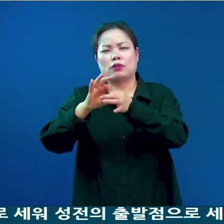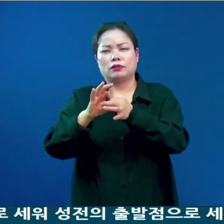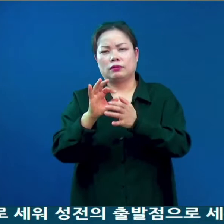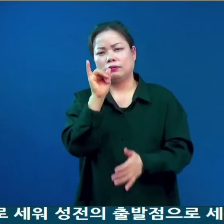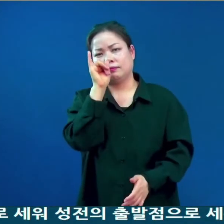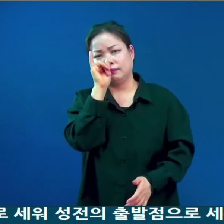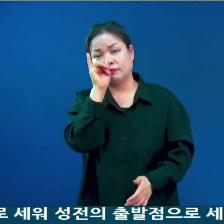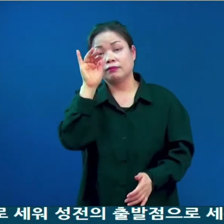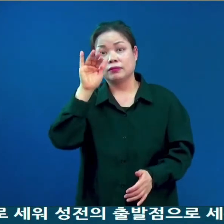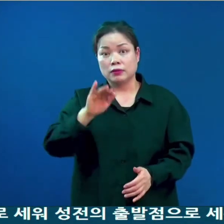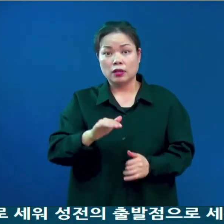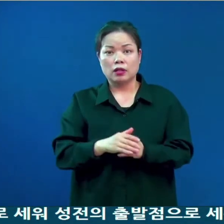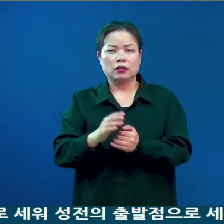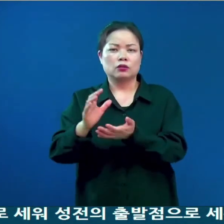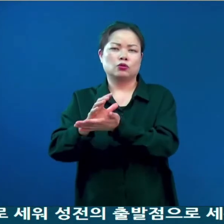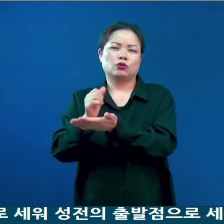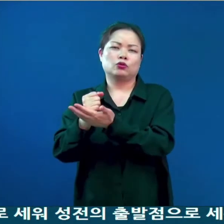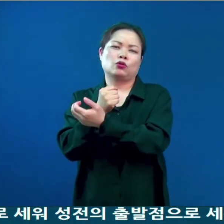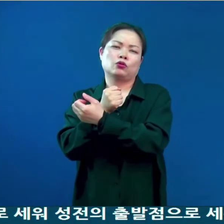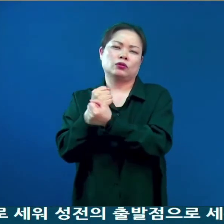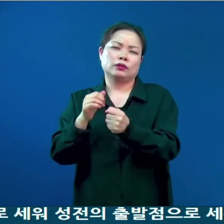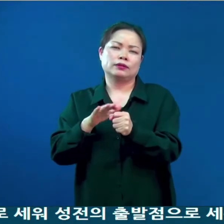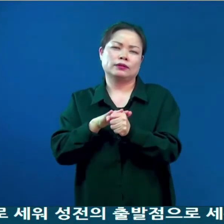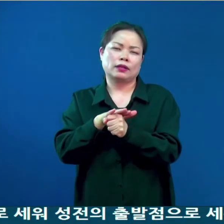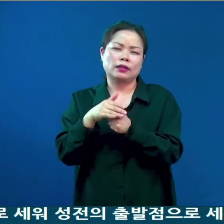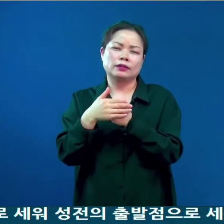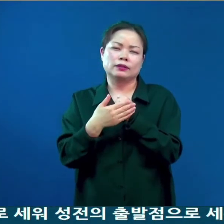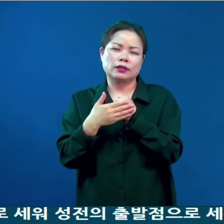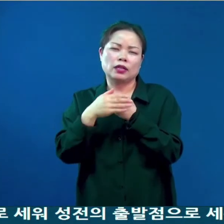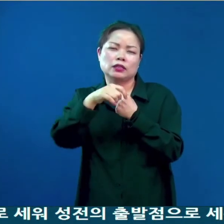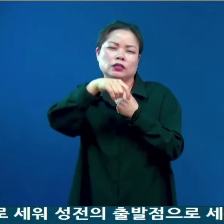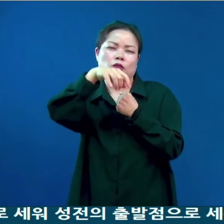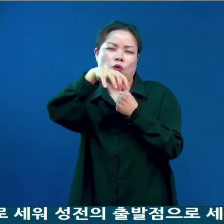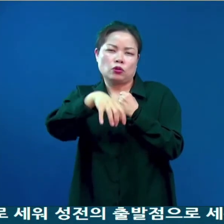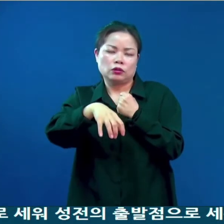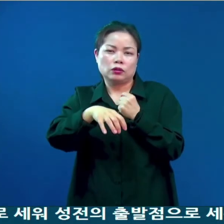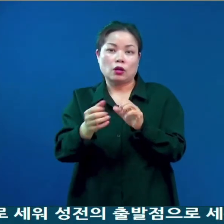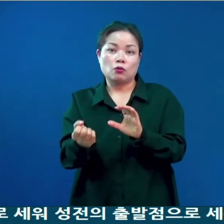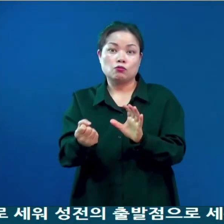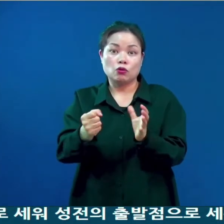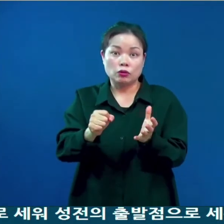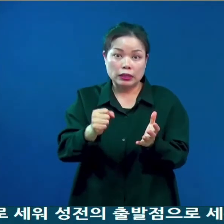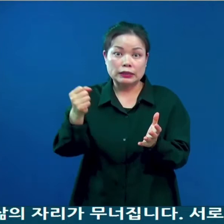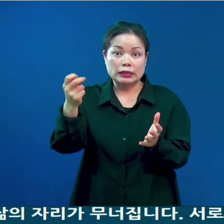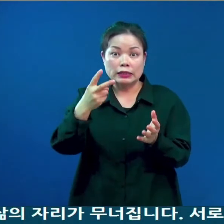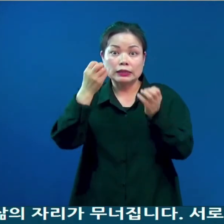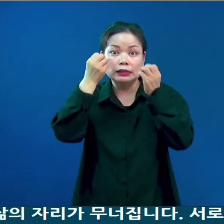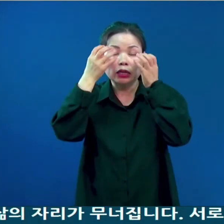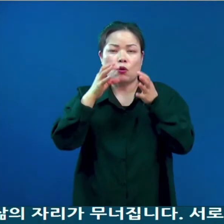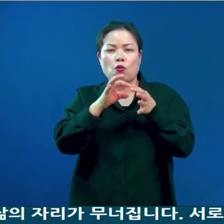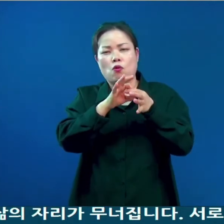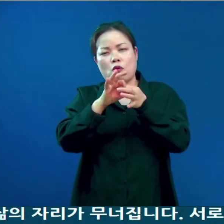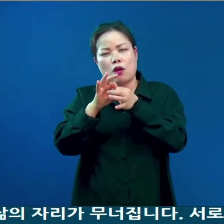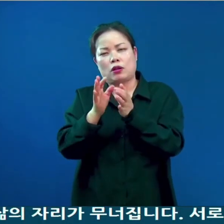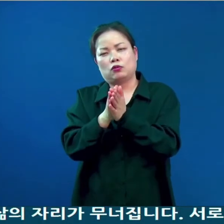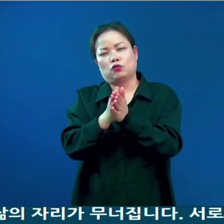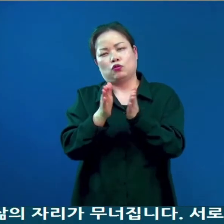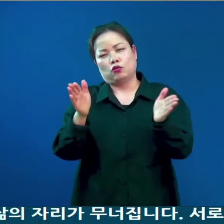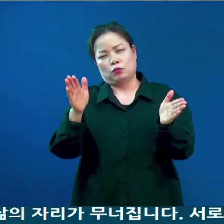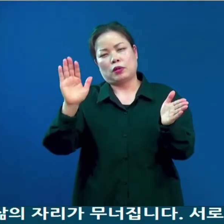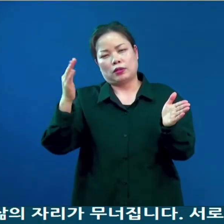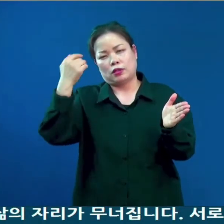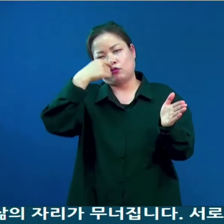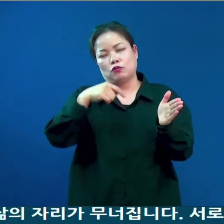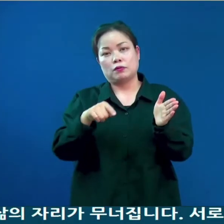생길 수 있는데 그리스도의 용서와 사랑의 은혜가 그곳에 부어지면 다시 새로운 관계로 출발하게 되는